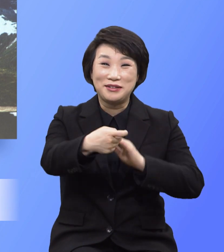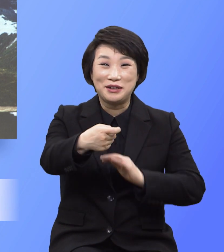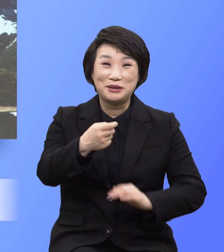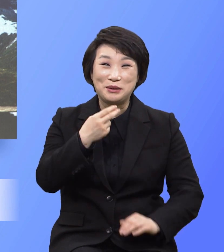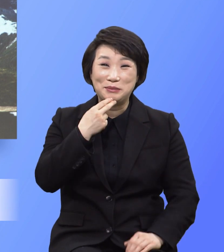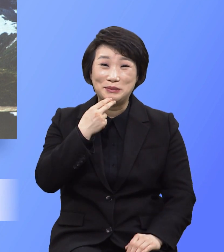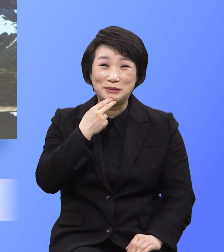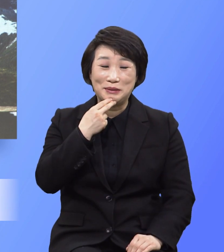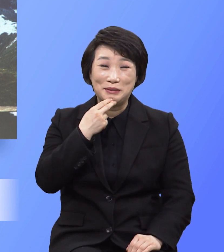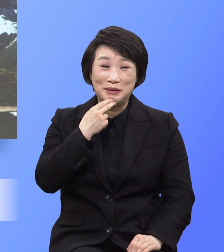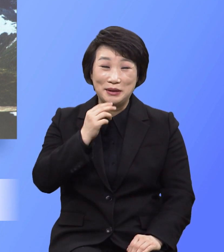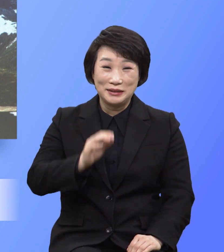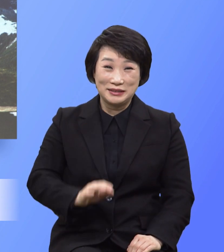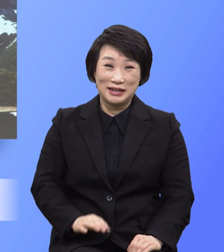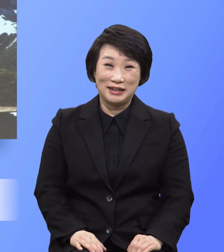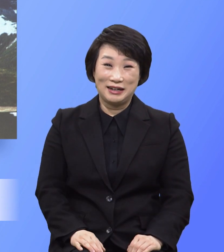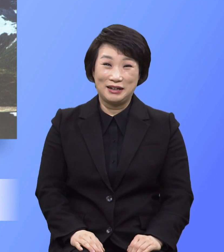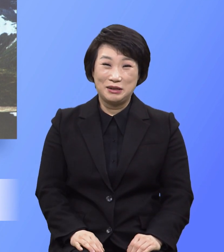거예요. 그리고